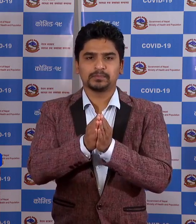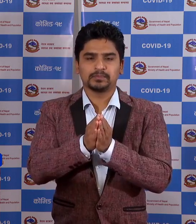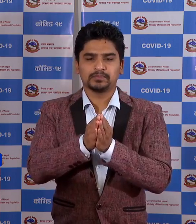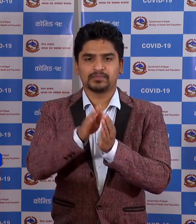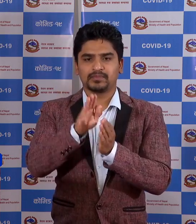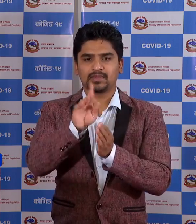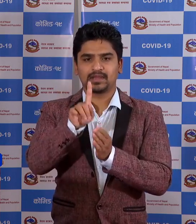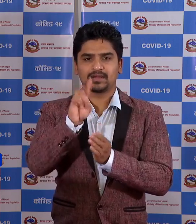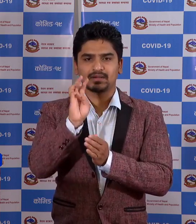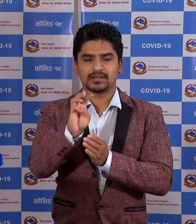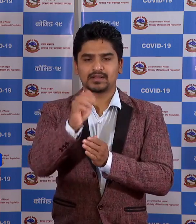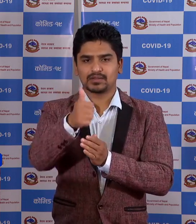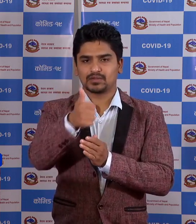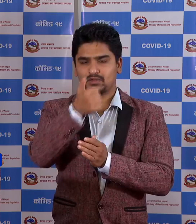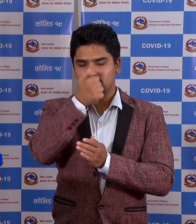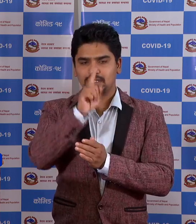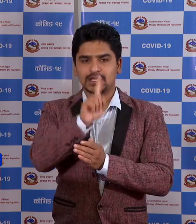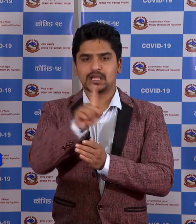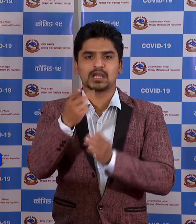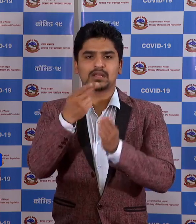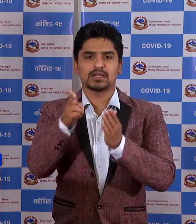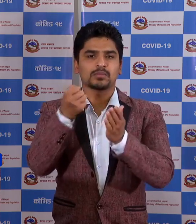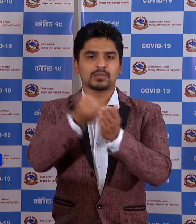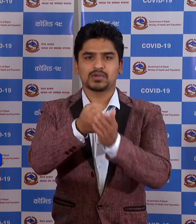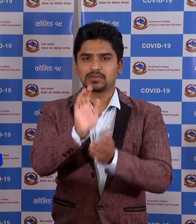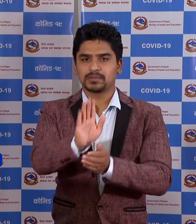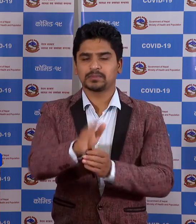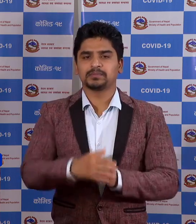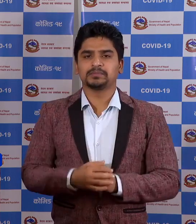संख्या 1,611 पुगेको छ।